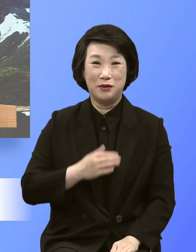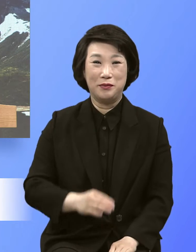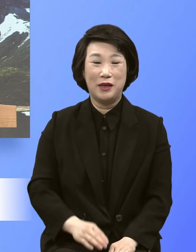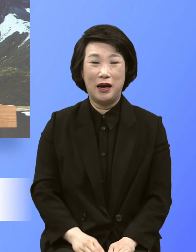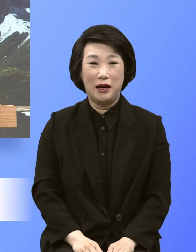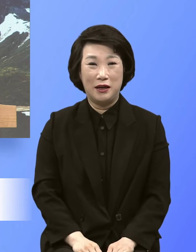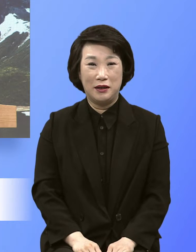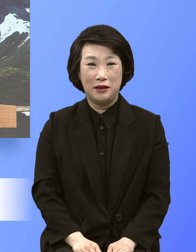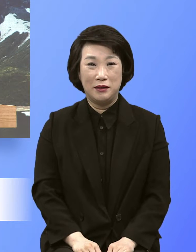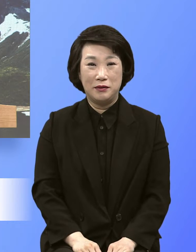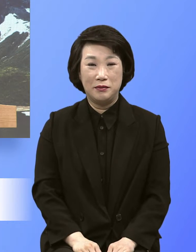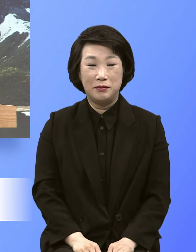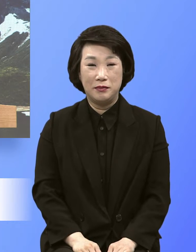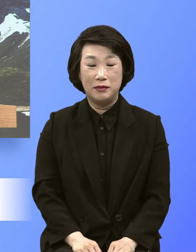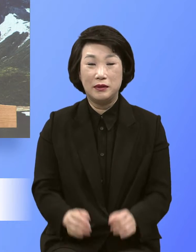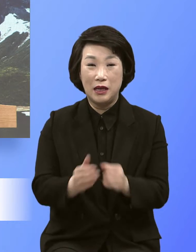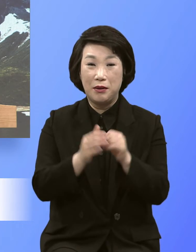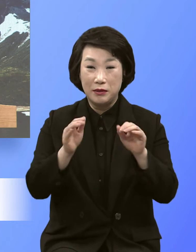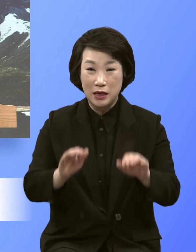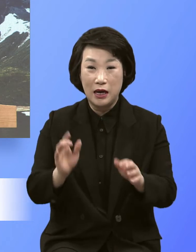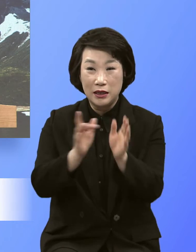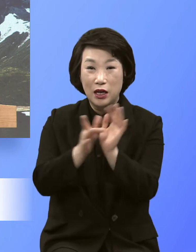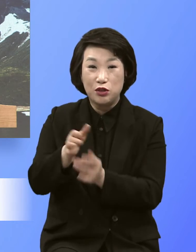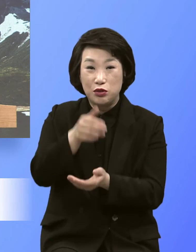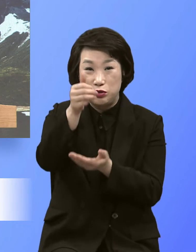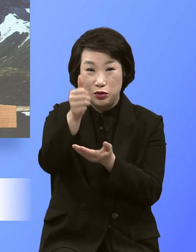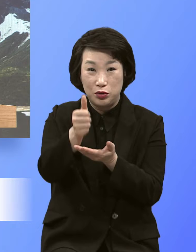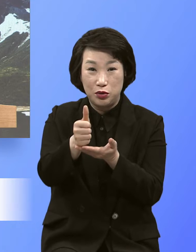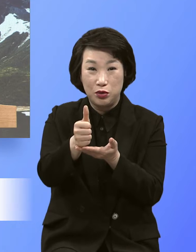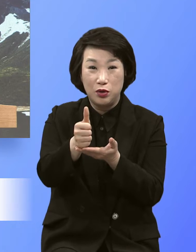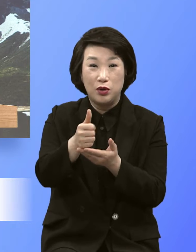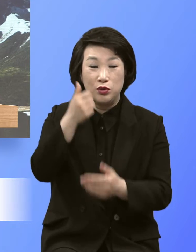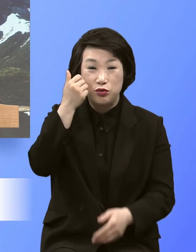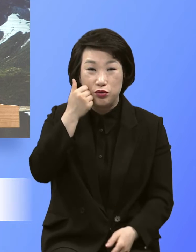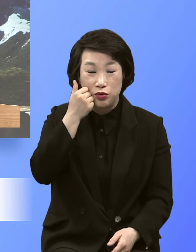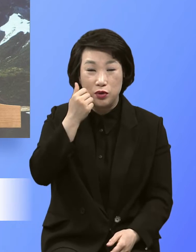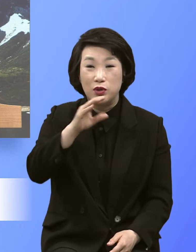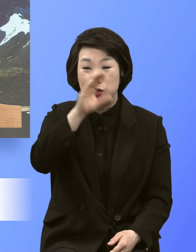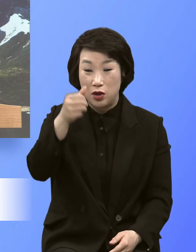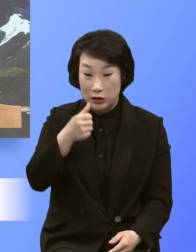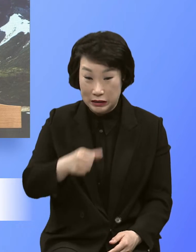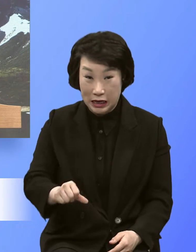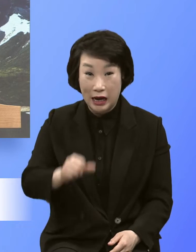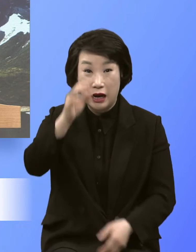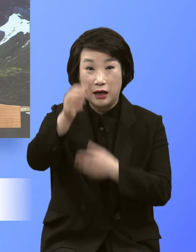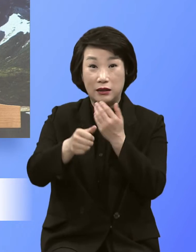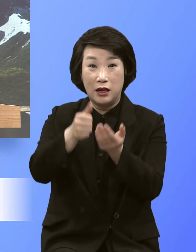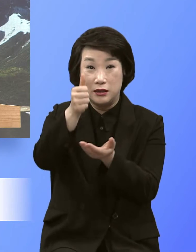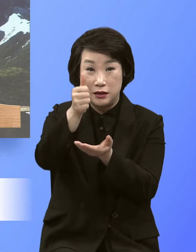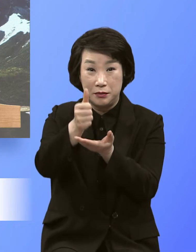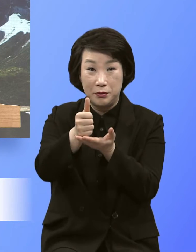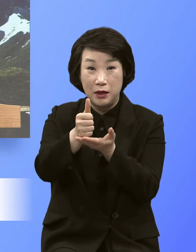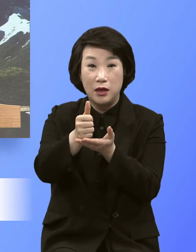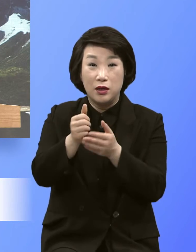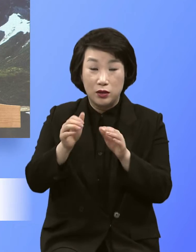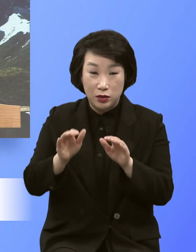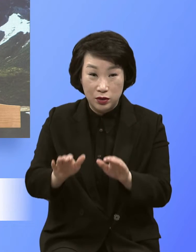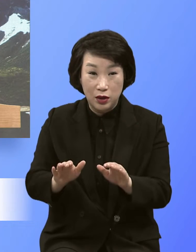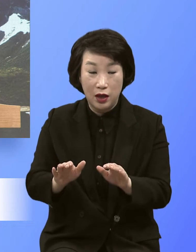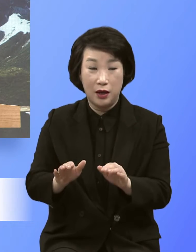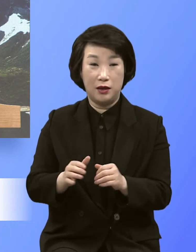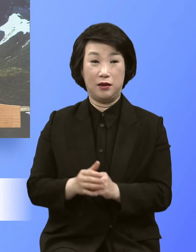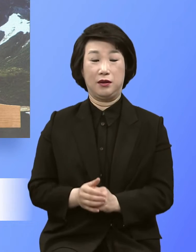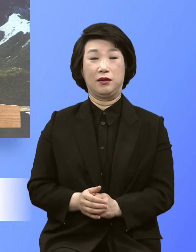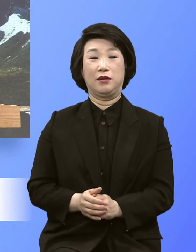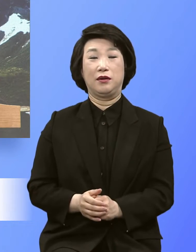바입니다. 그러므로 예수 그리스도는 성자 하나님이신데도